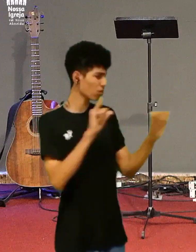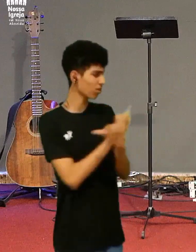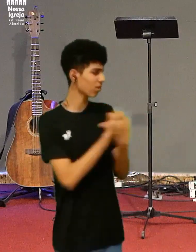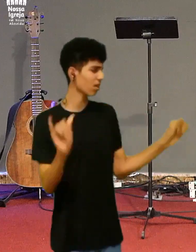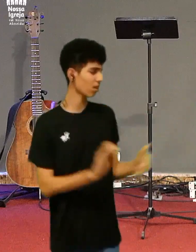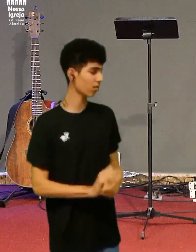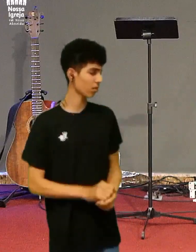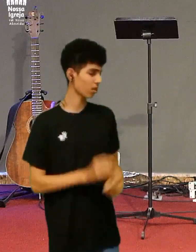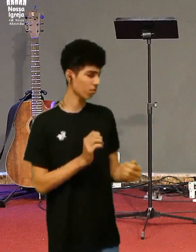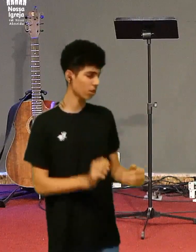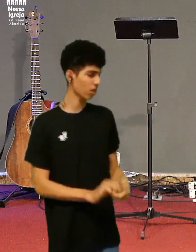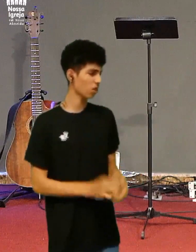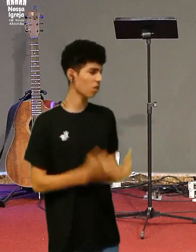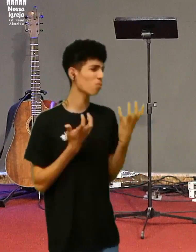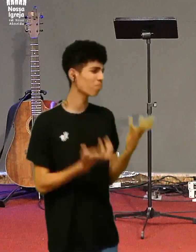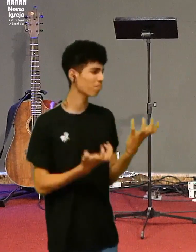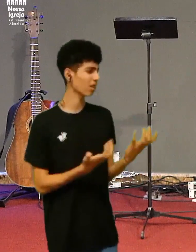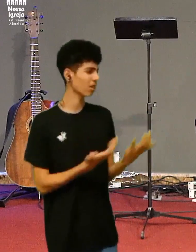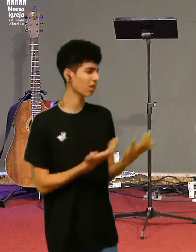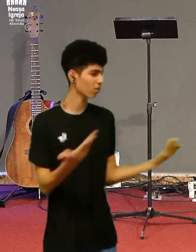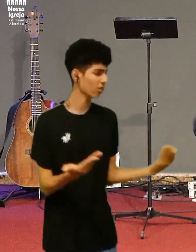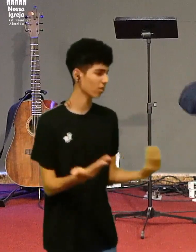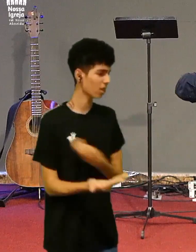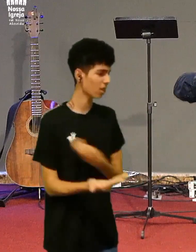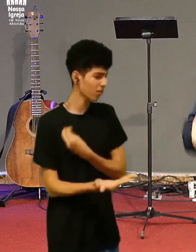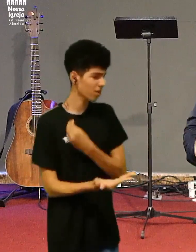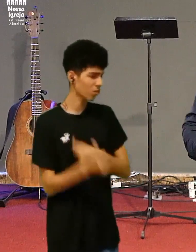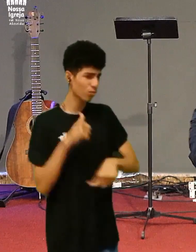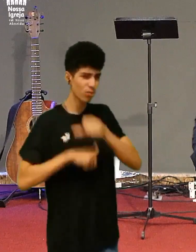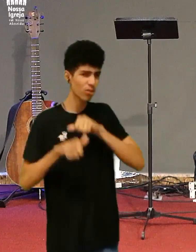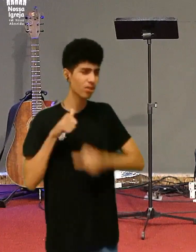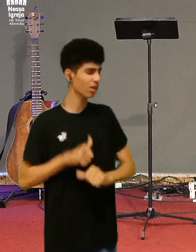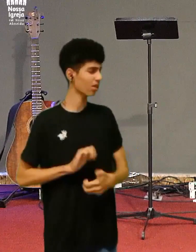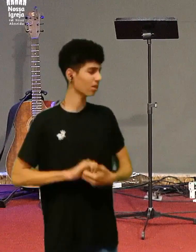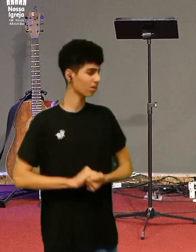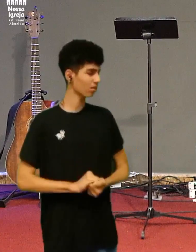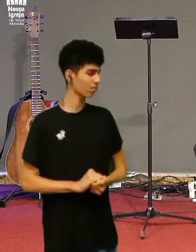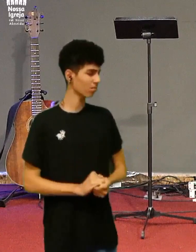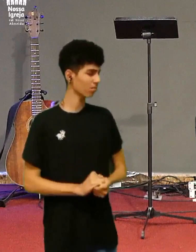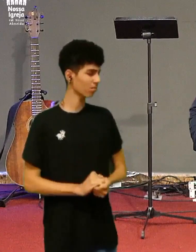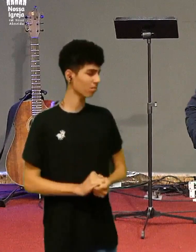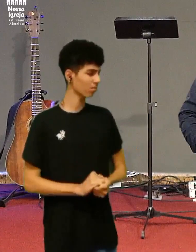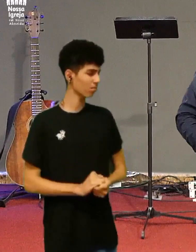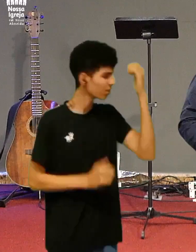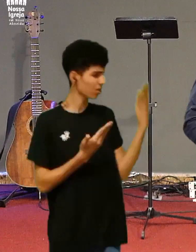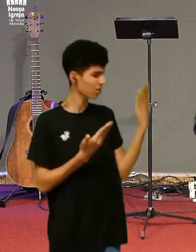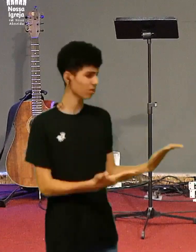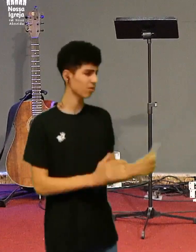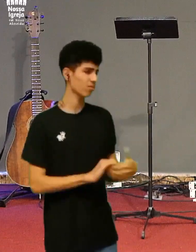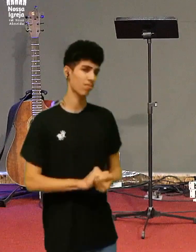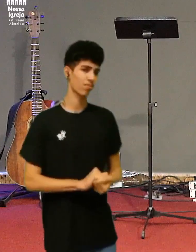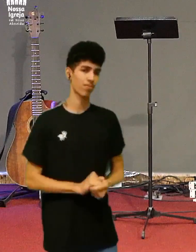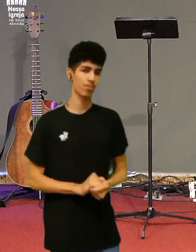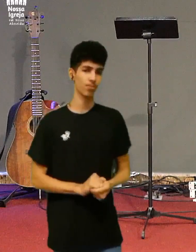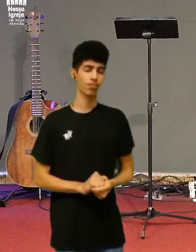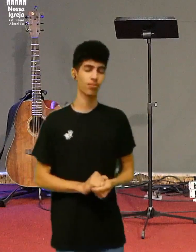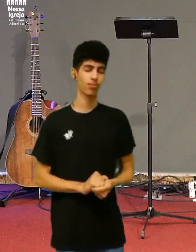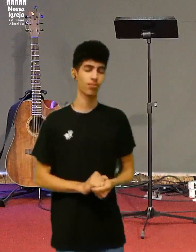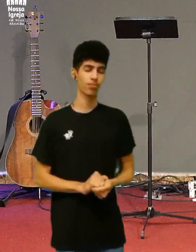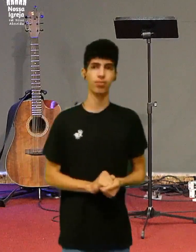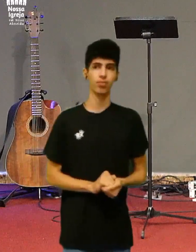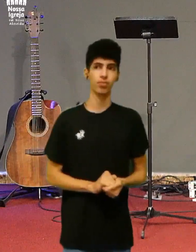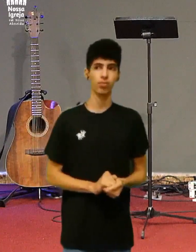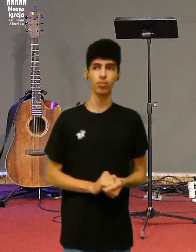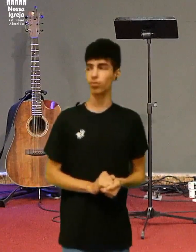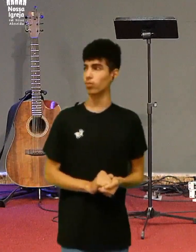vocês, eu quero reavivar vocês, por isso, se arrependam. Irmãos, quando um avivamento